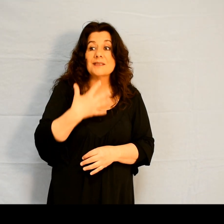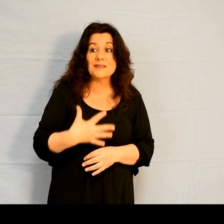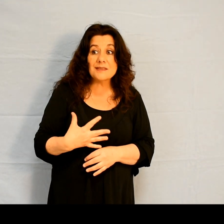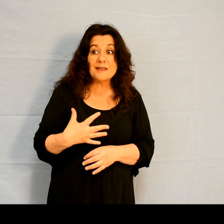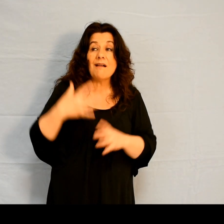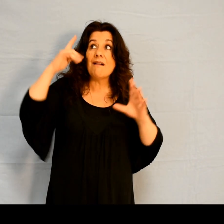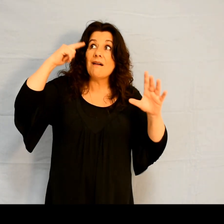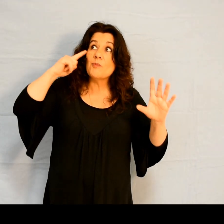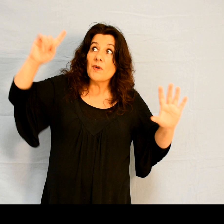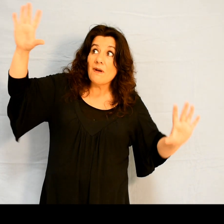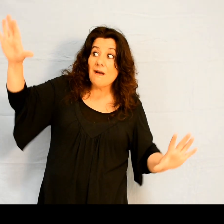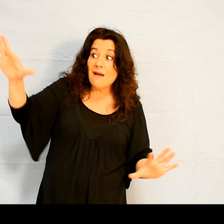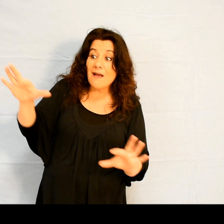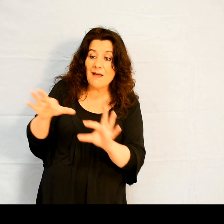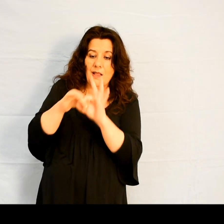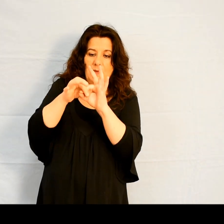en rémission des péchés.